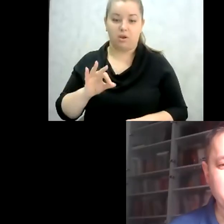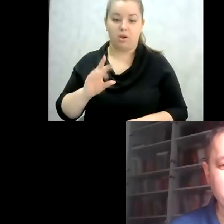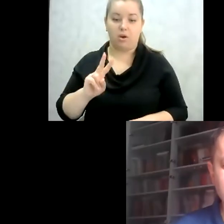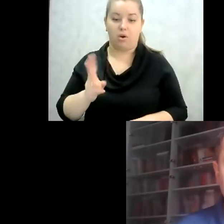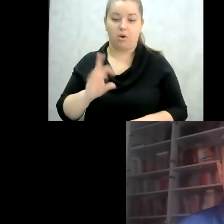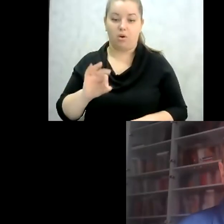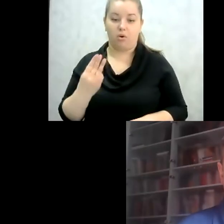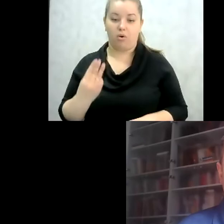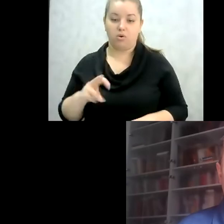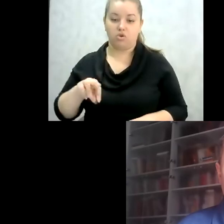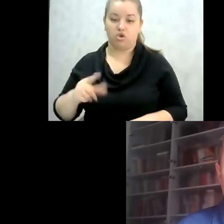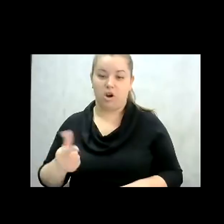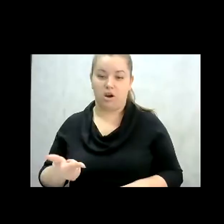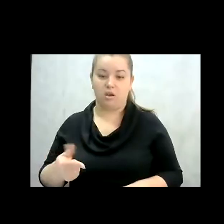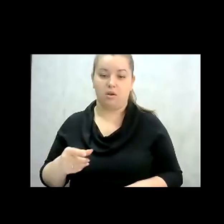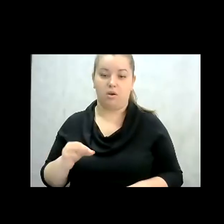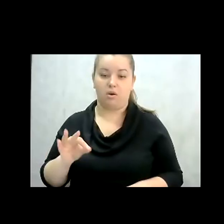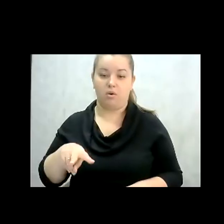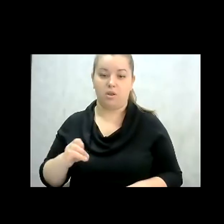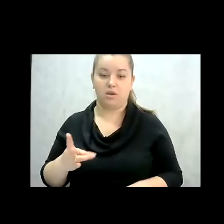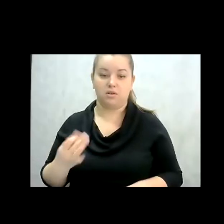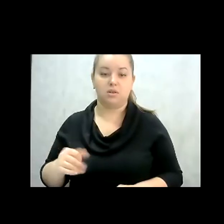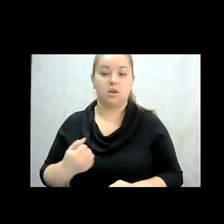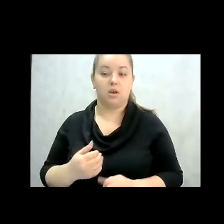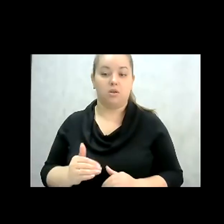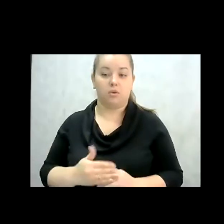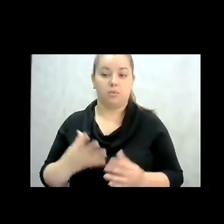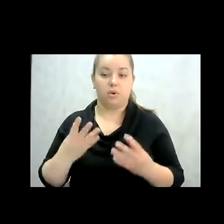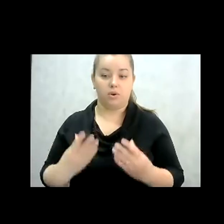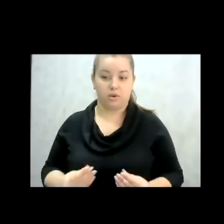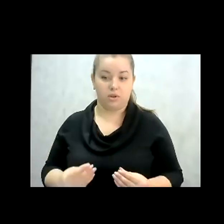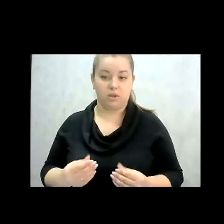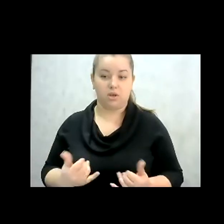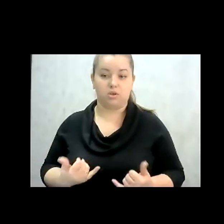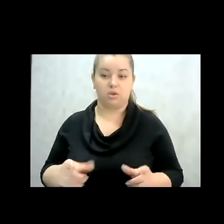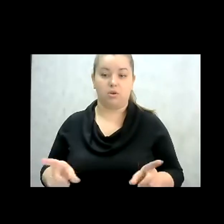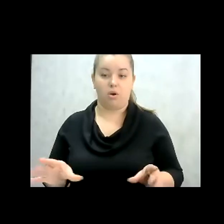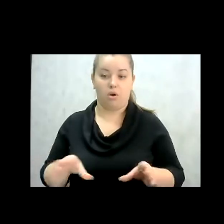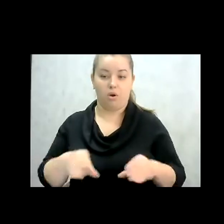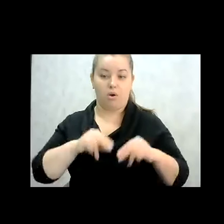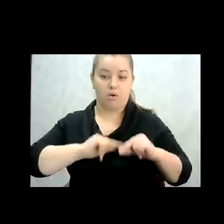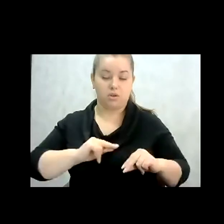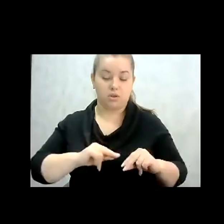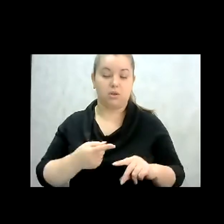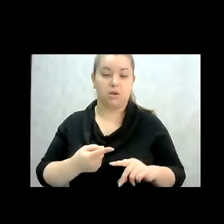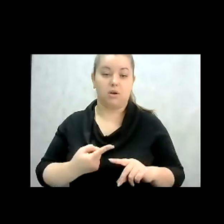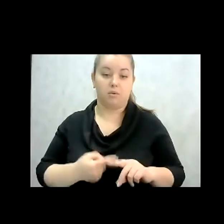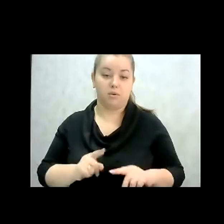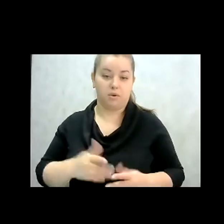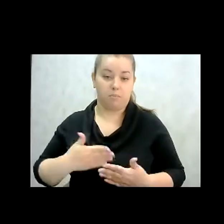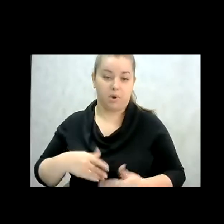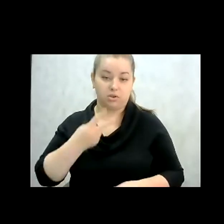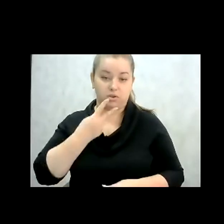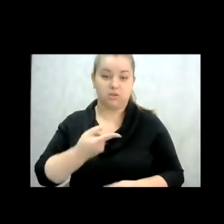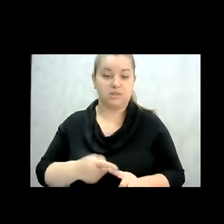Доброго дня, шановні колеги. Good afternoon, dear colleagues. I am so pleased to